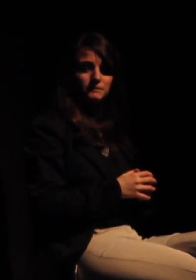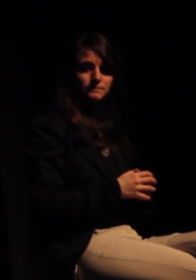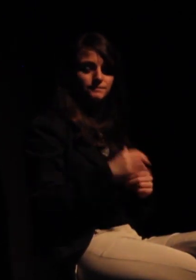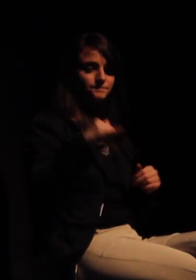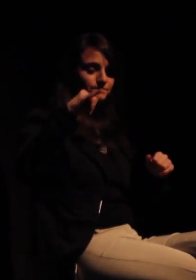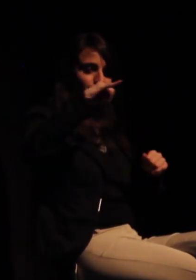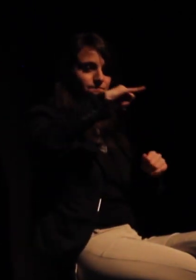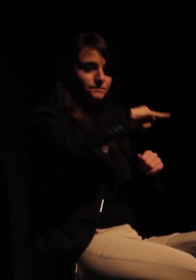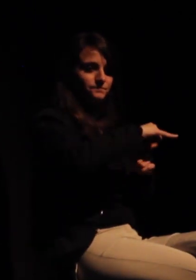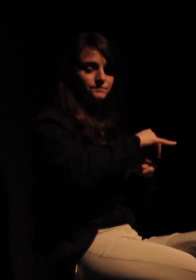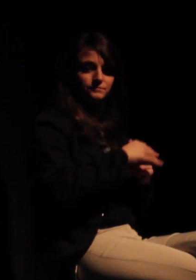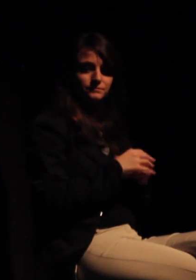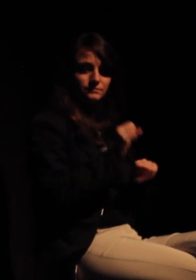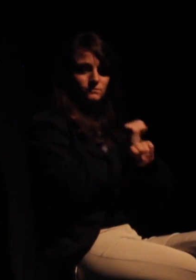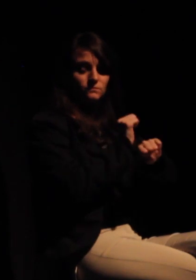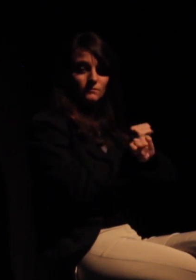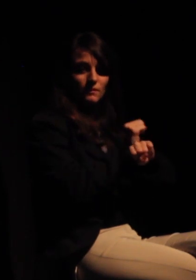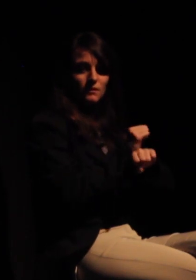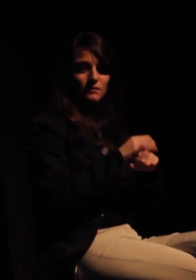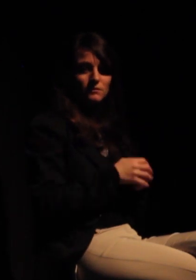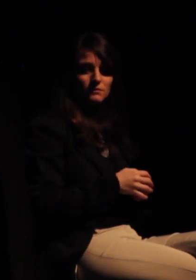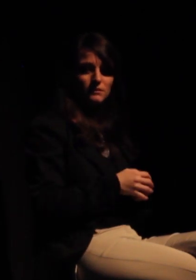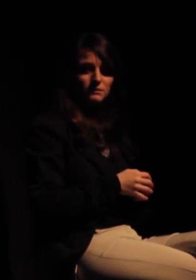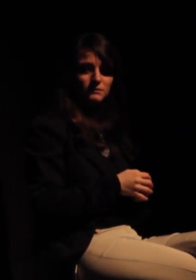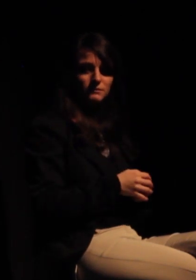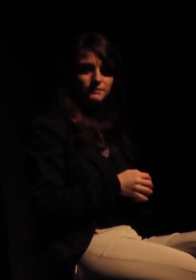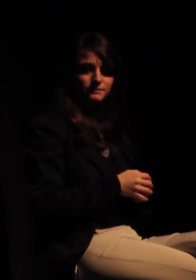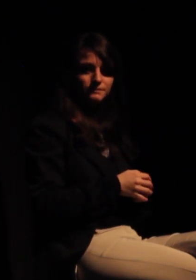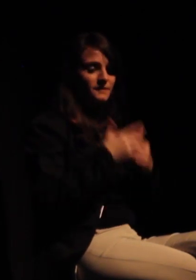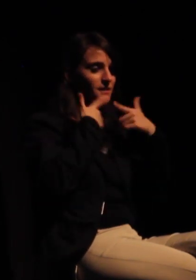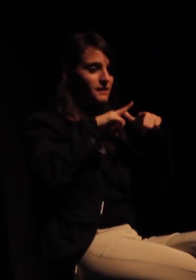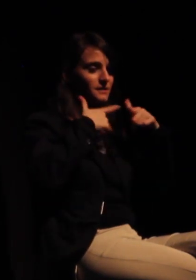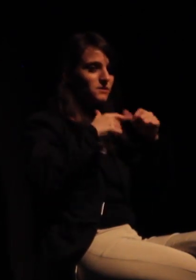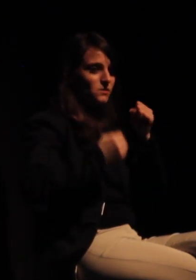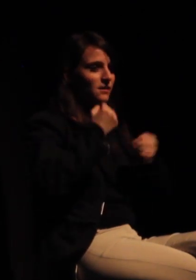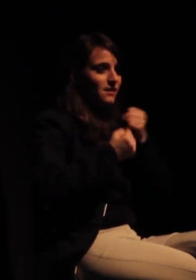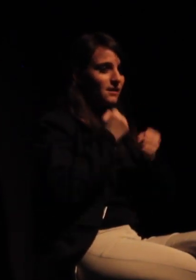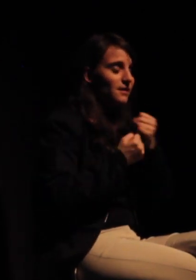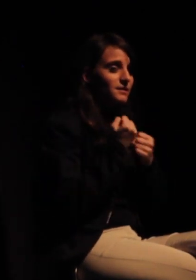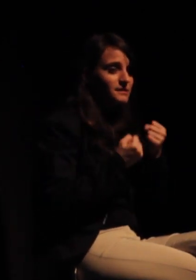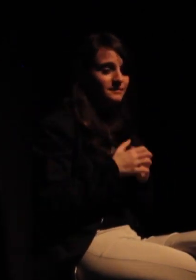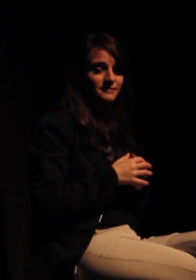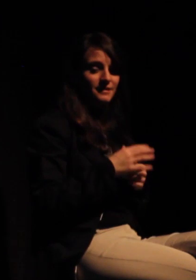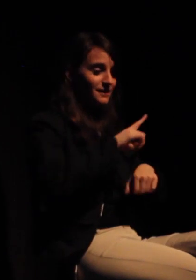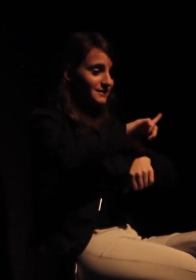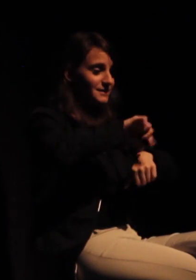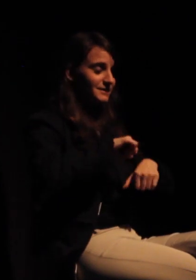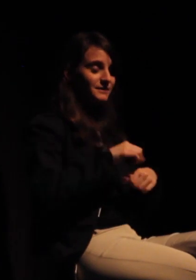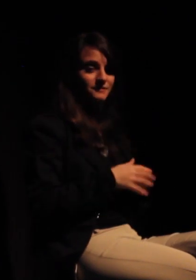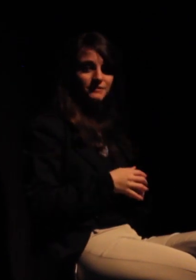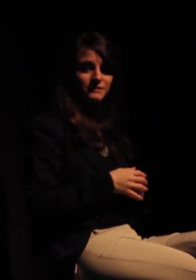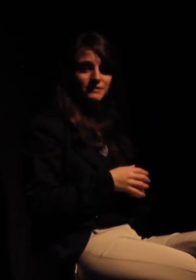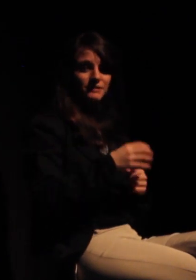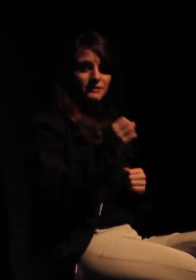avião esperou, tinha um passageiro retardado, ele chegou, entrou todo afobado e tal, e veio